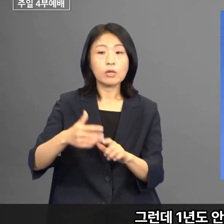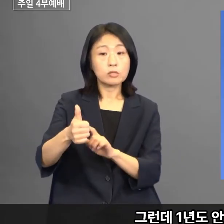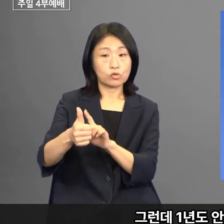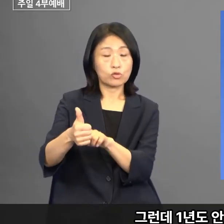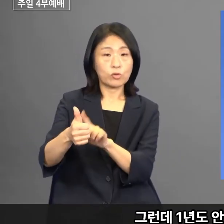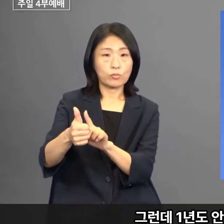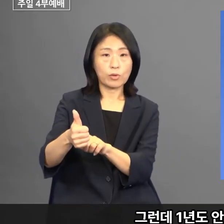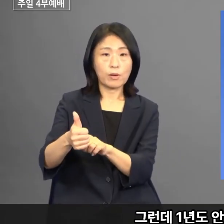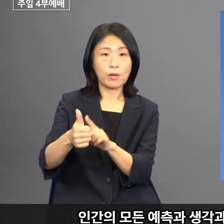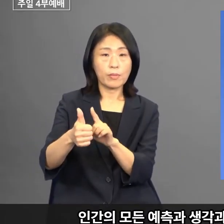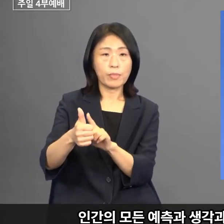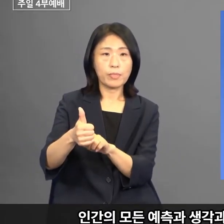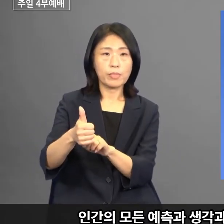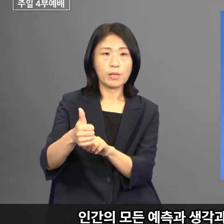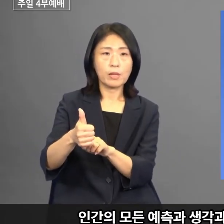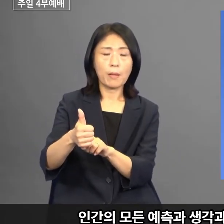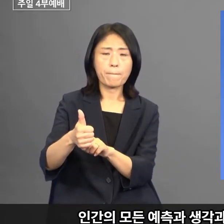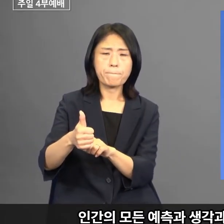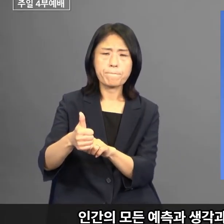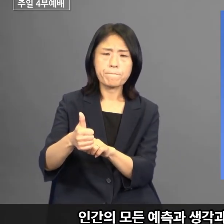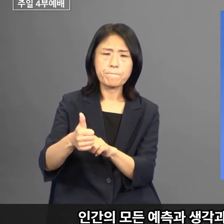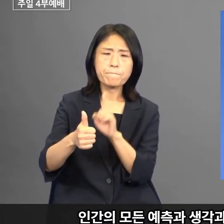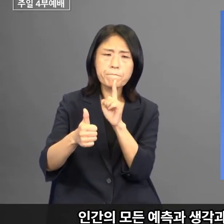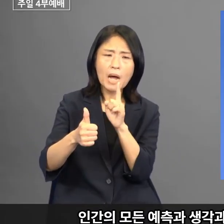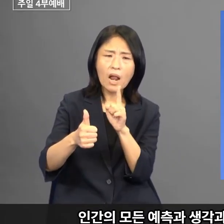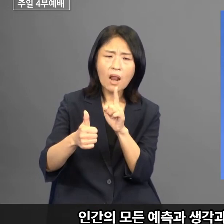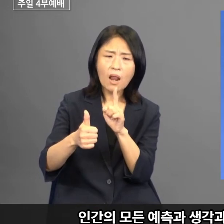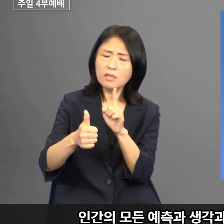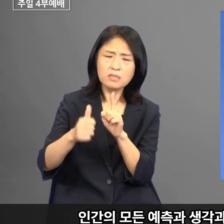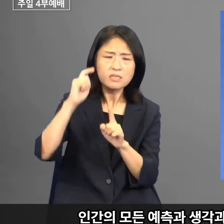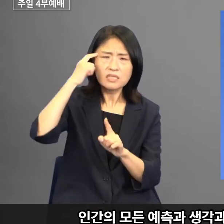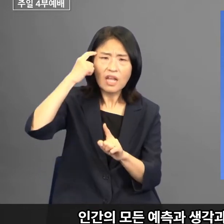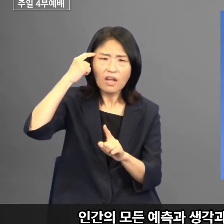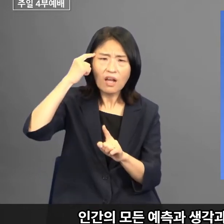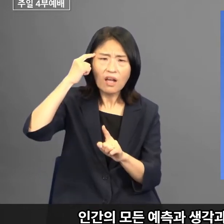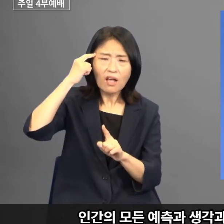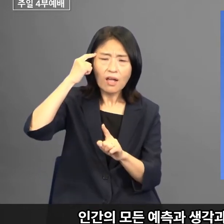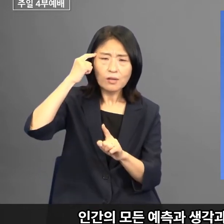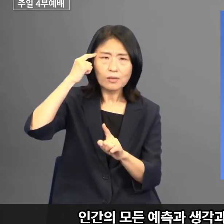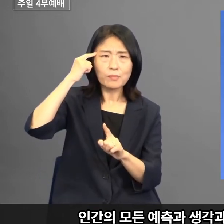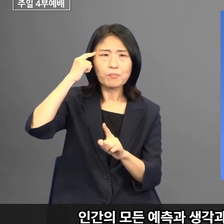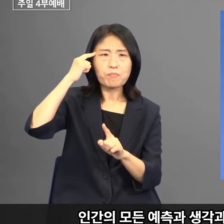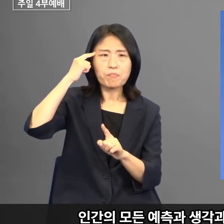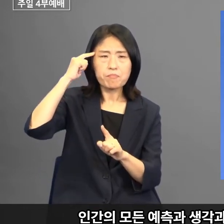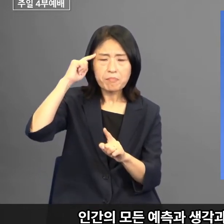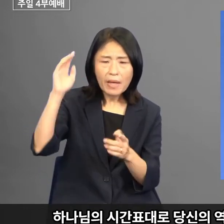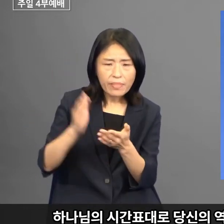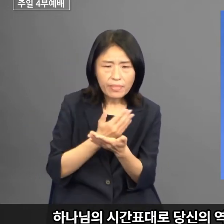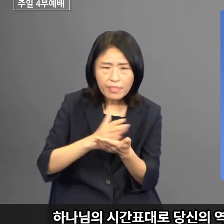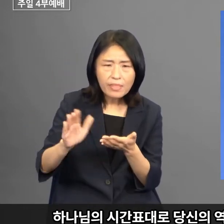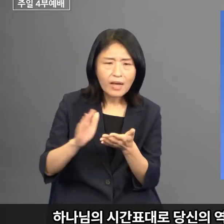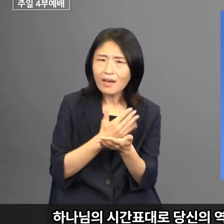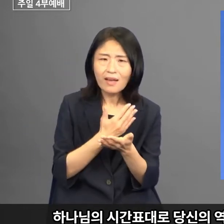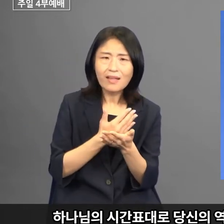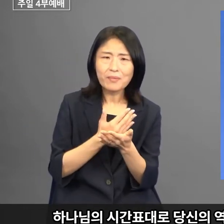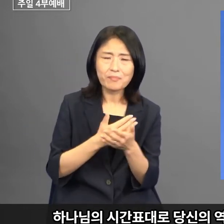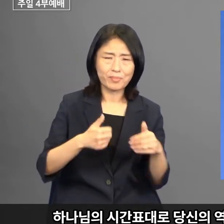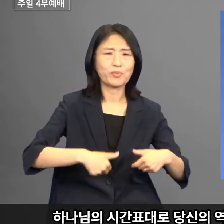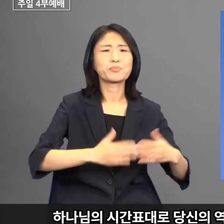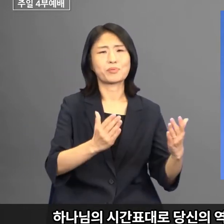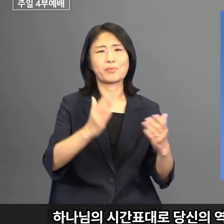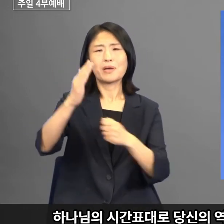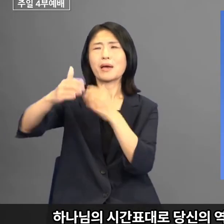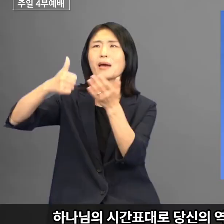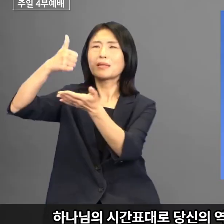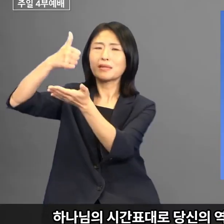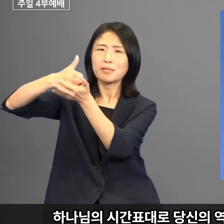무너졌거든요. 인간의 모든 예측과 생각과 분석을 뛰어넘어 하나님은요, 하나님의